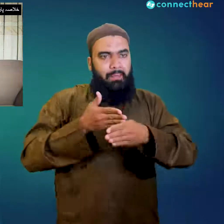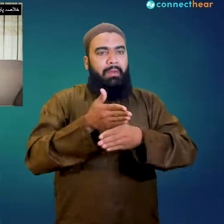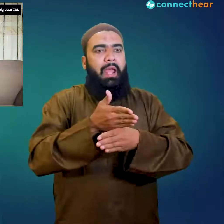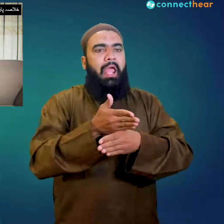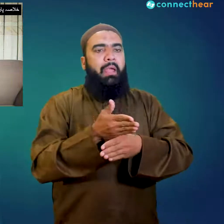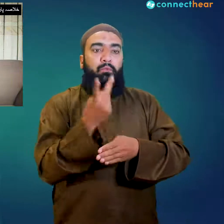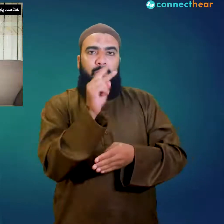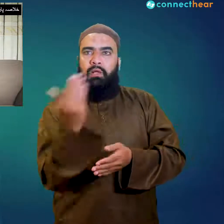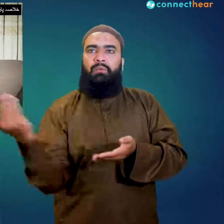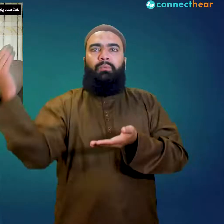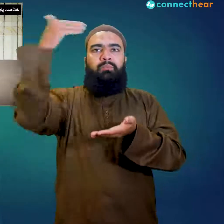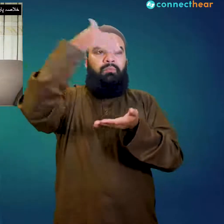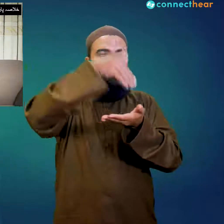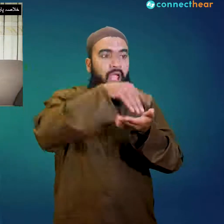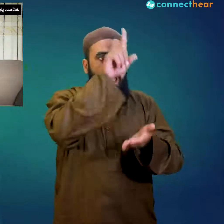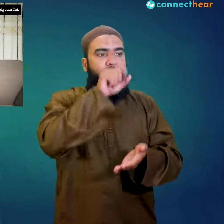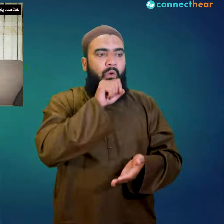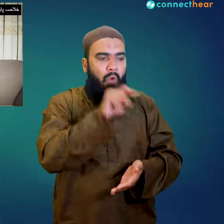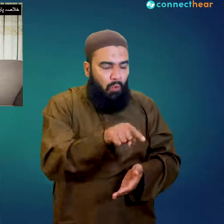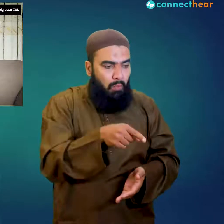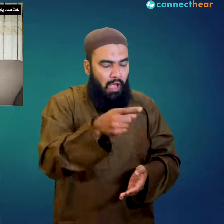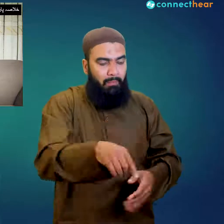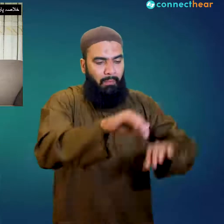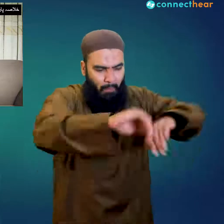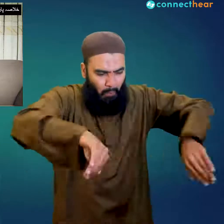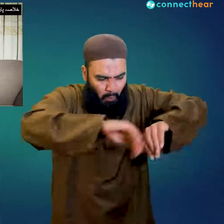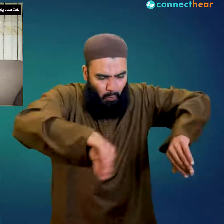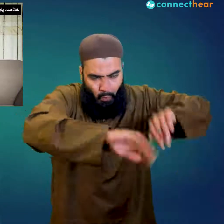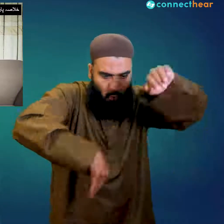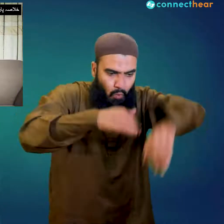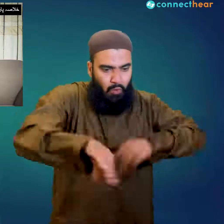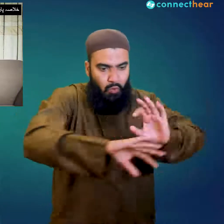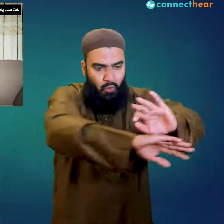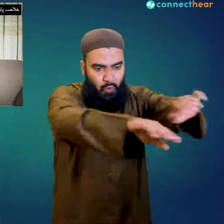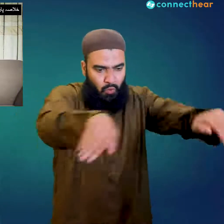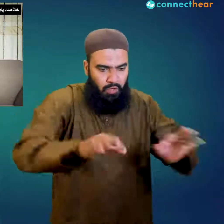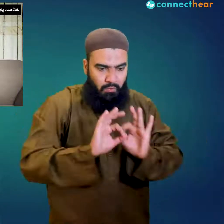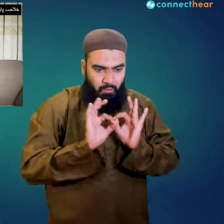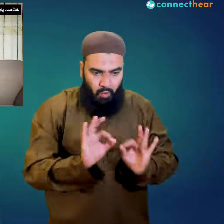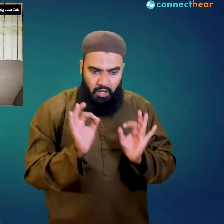کا ہدایت ہونا تمام عالمین کے لیے فرمایا گیا ہے۔